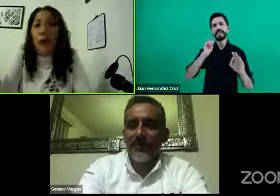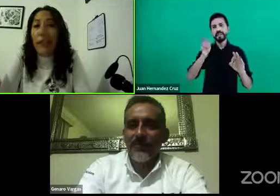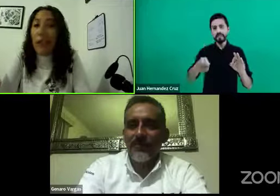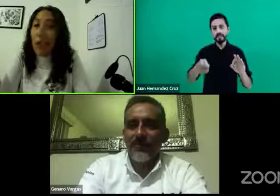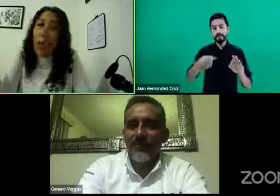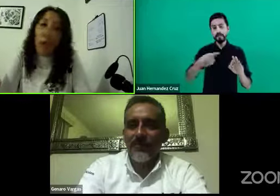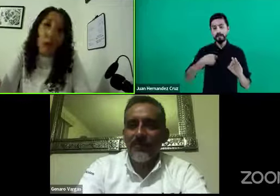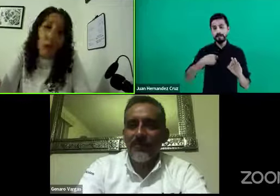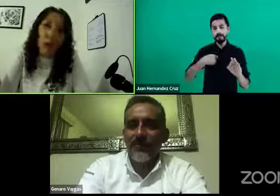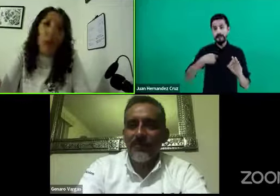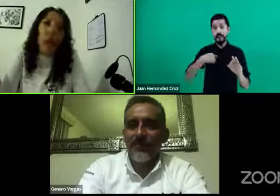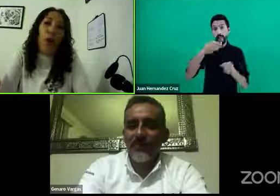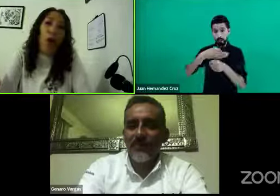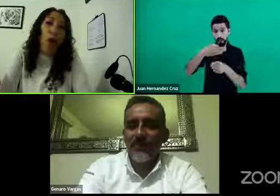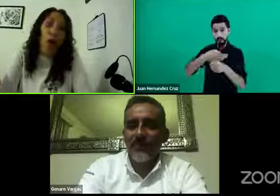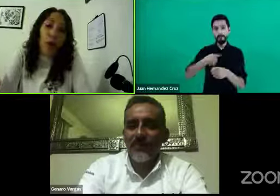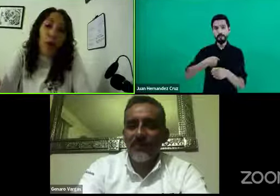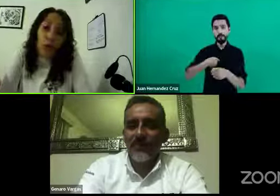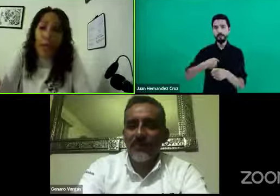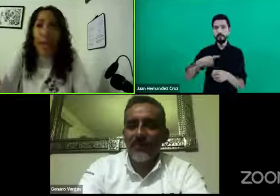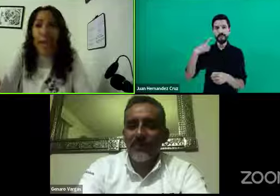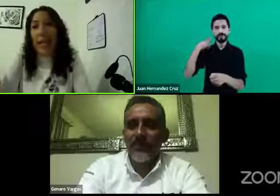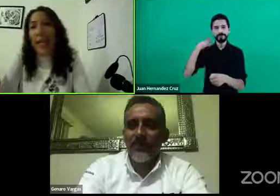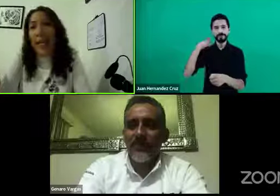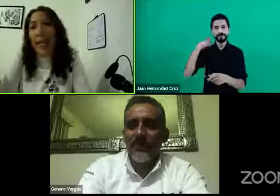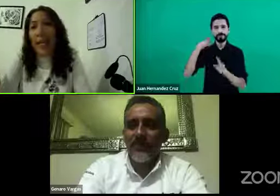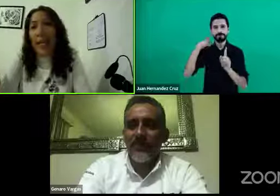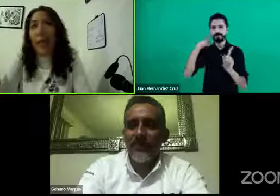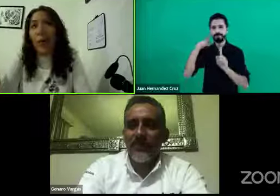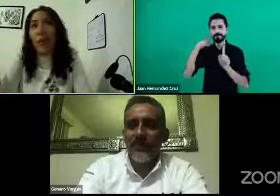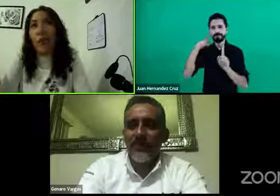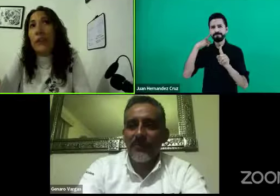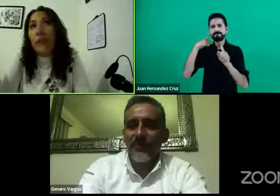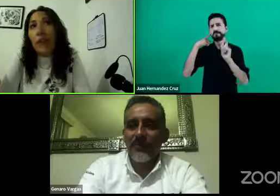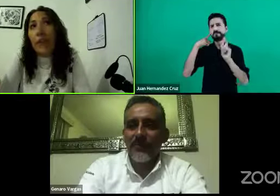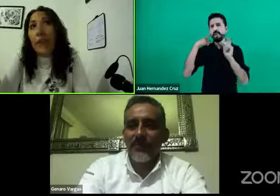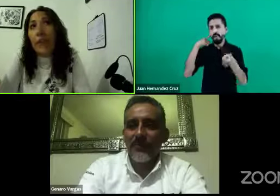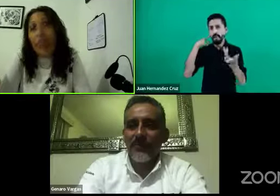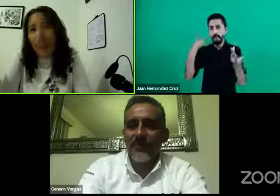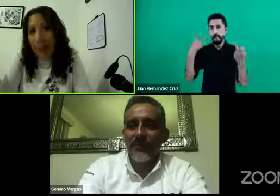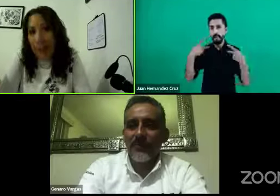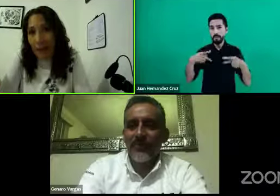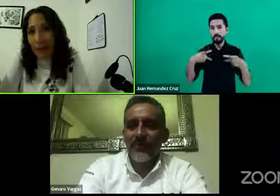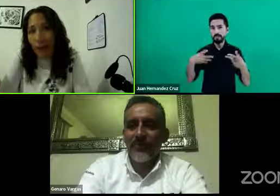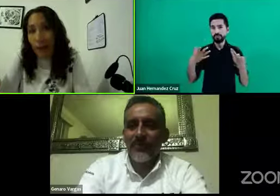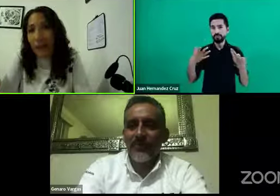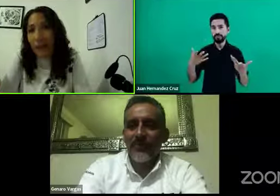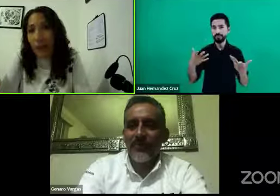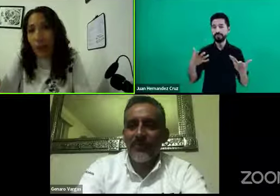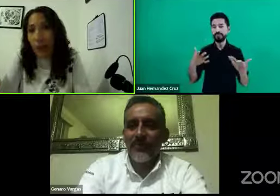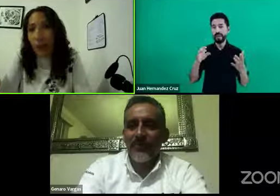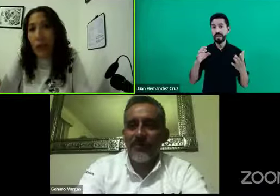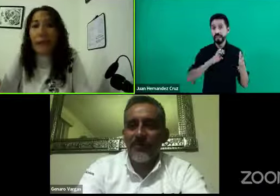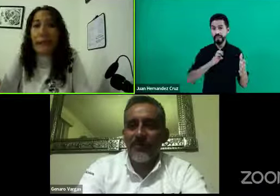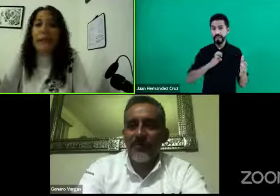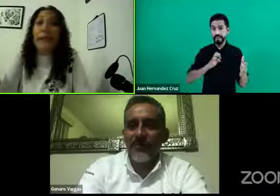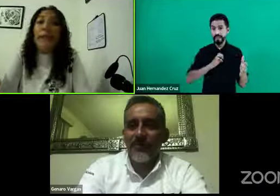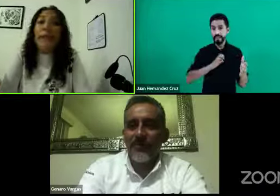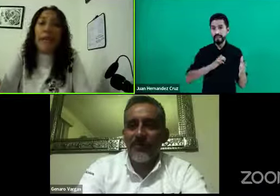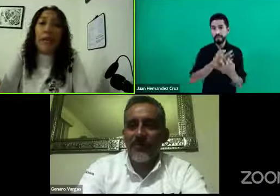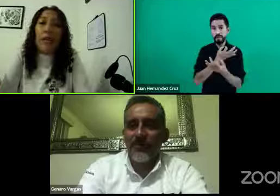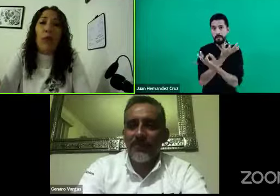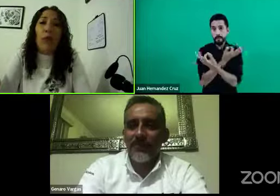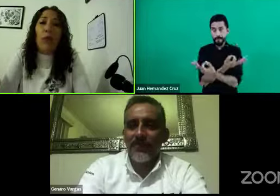conozco, ahorita no he escuchado o no sé de algún tipo de entrenamiento en meditación que